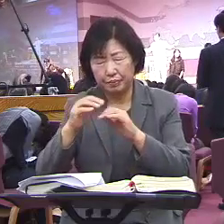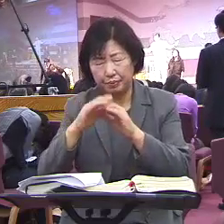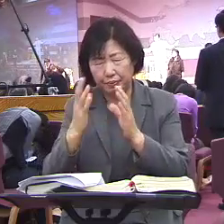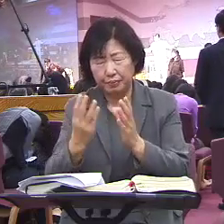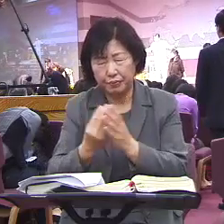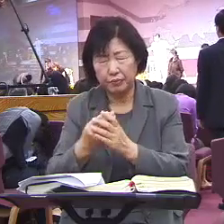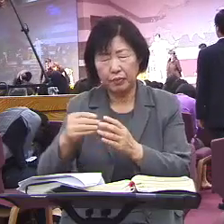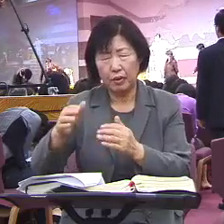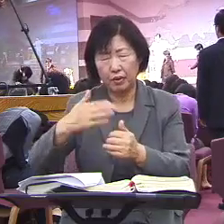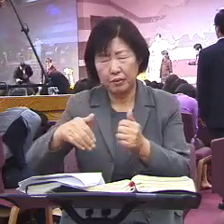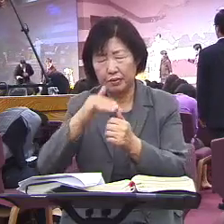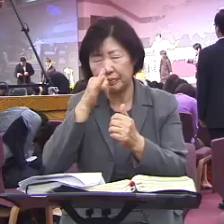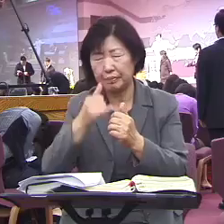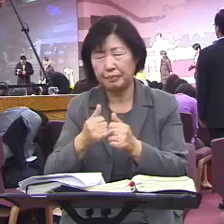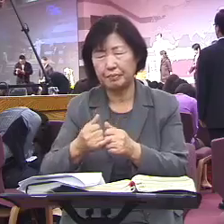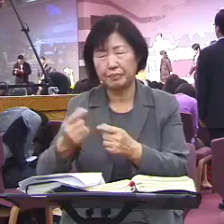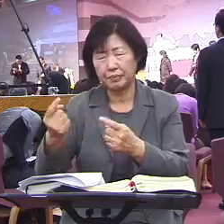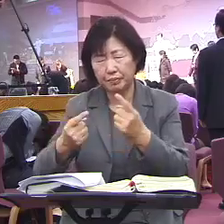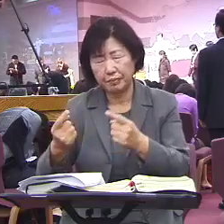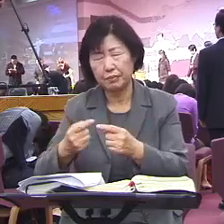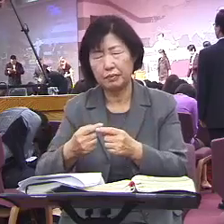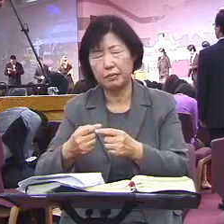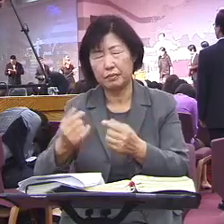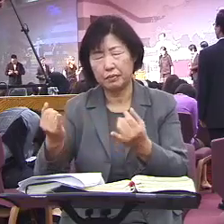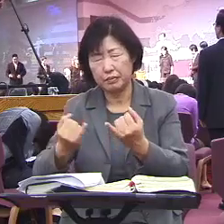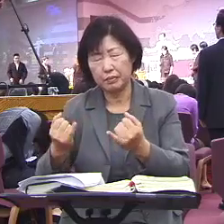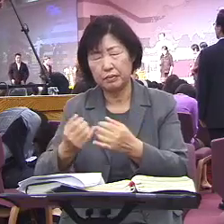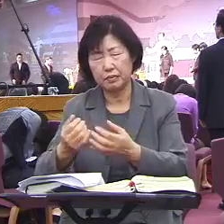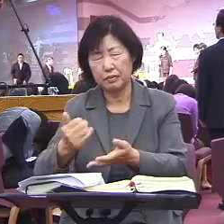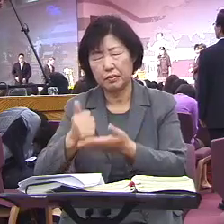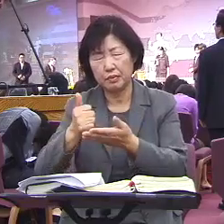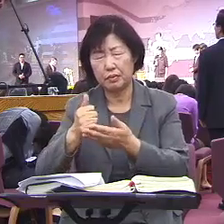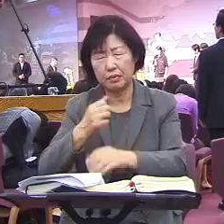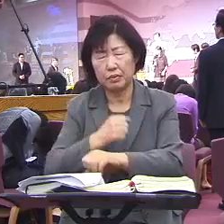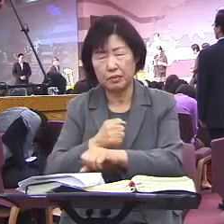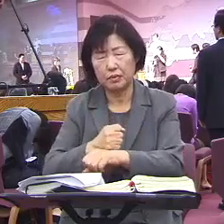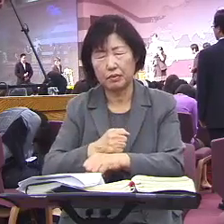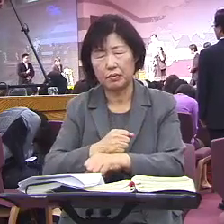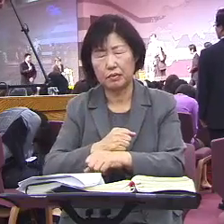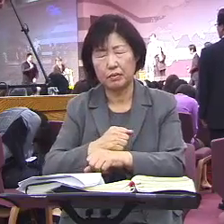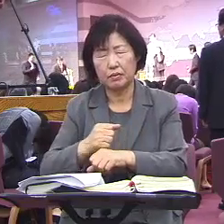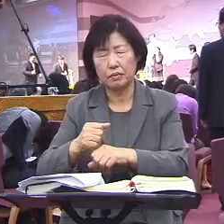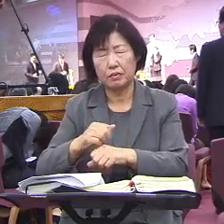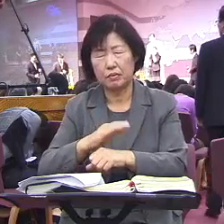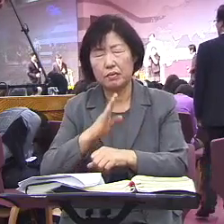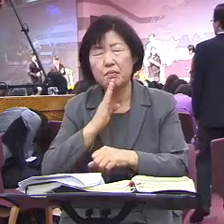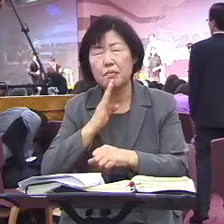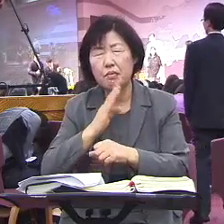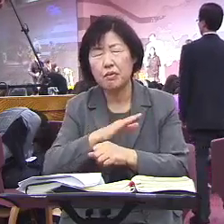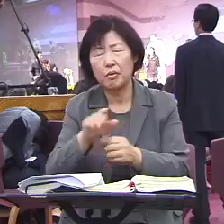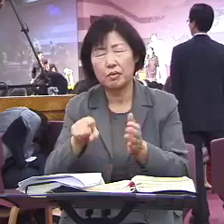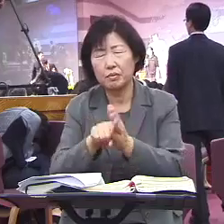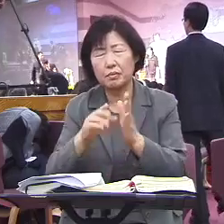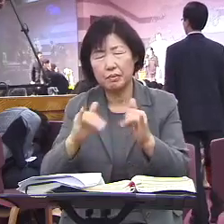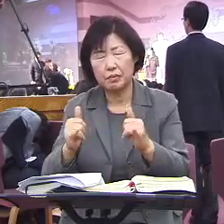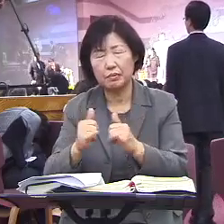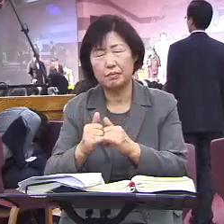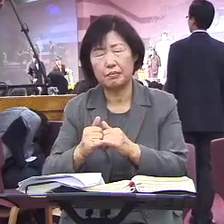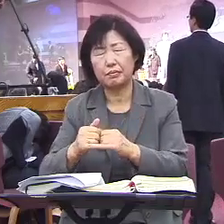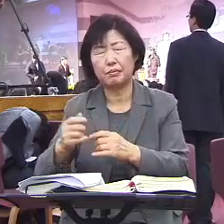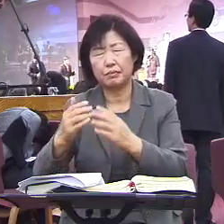형제자매 붙잡아 주시옵소서. 앞뒤에 있는 형제자매 붙잡아 주시옵소서. 오 하나님